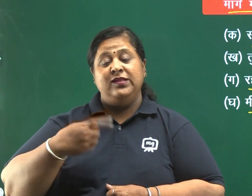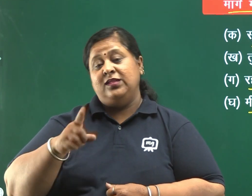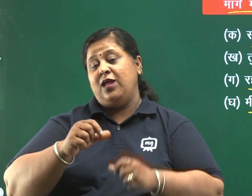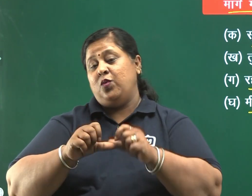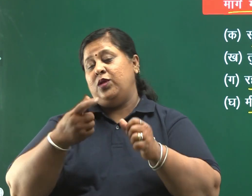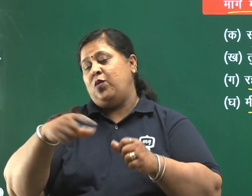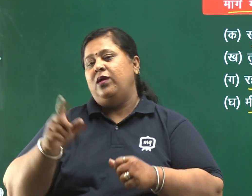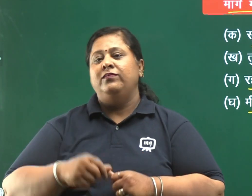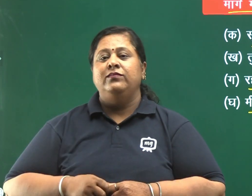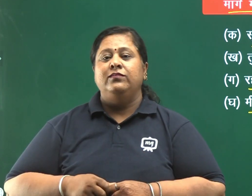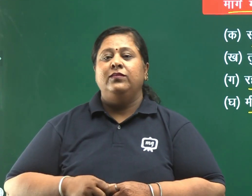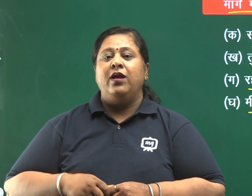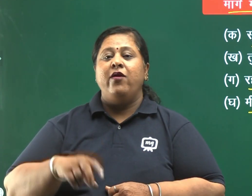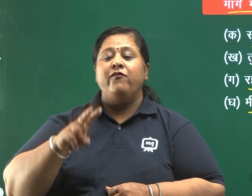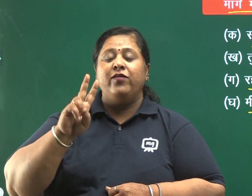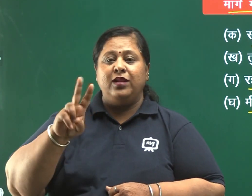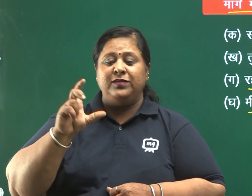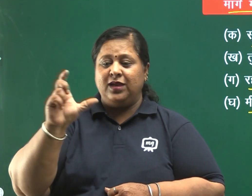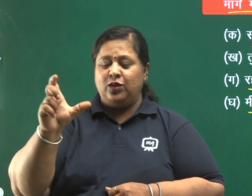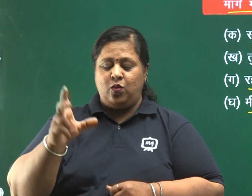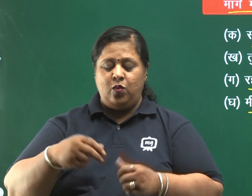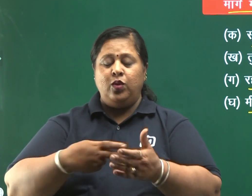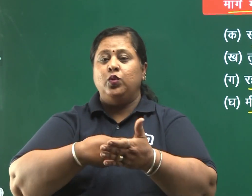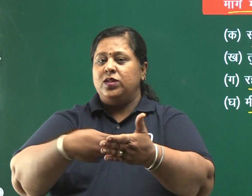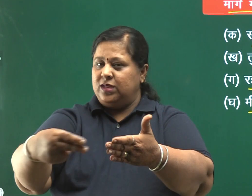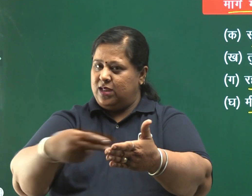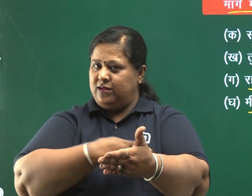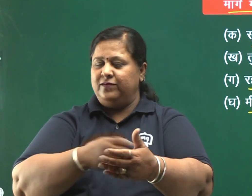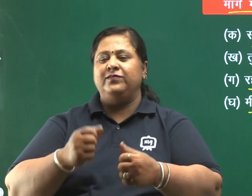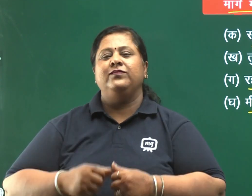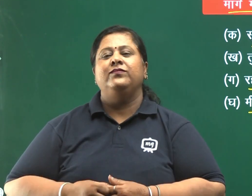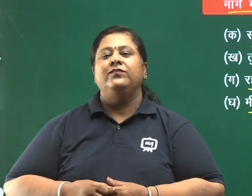सही उत्तर होगा विकल्प संख्या दो, तुलसीदास।